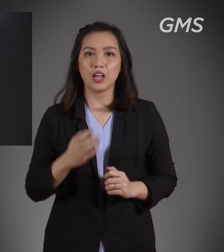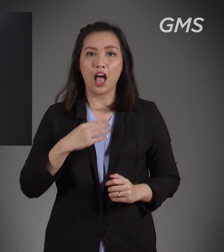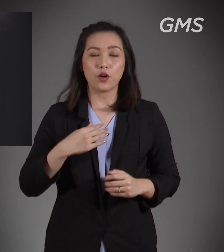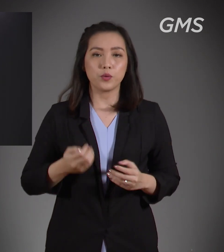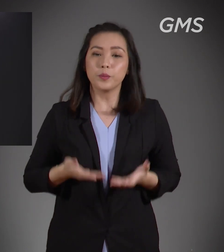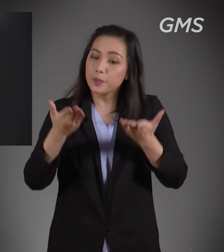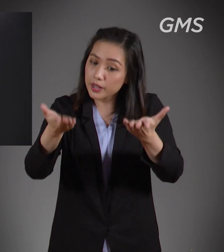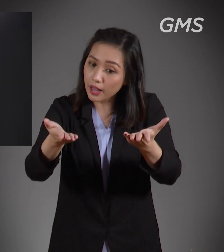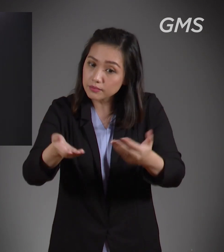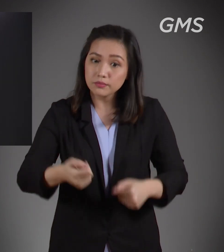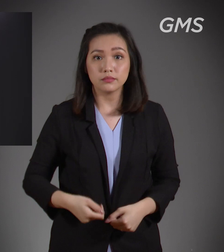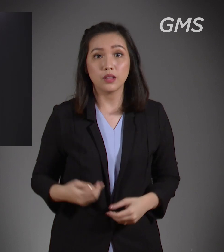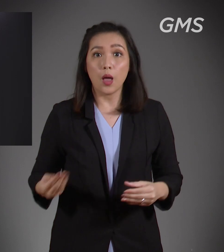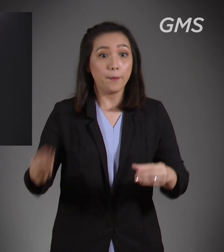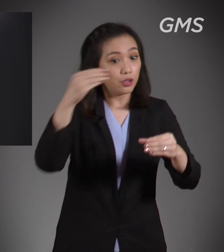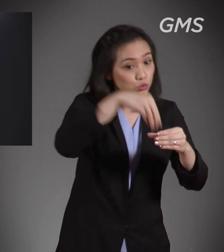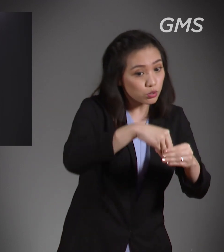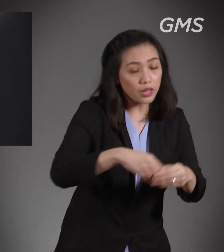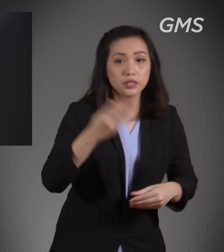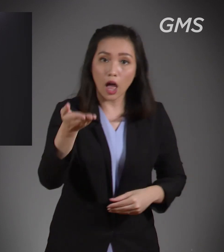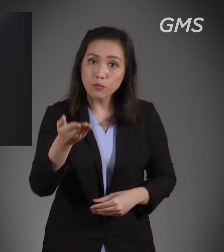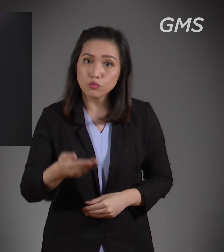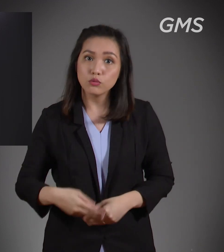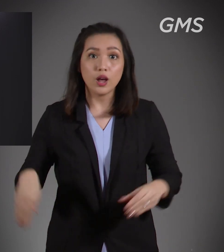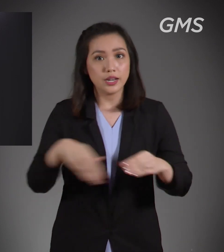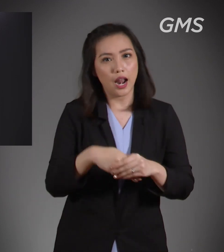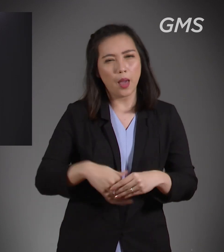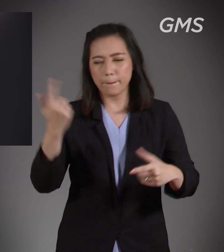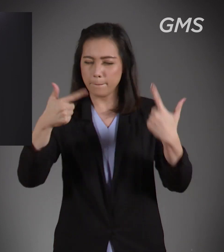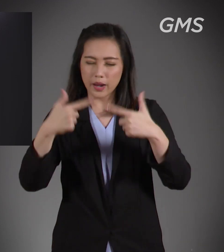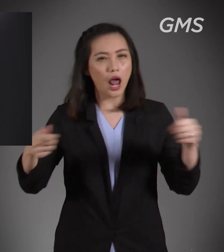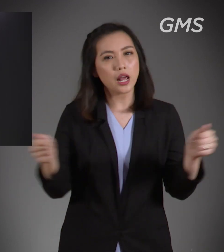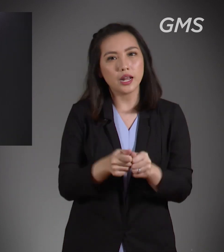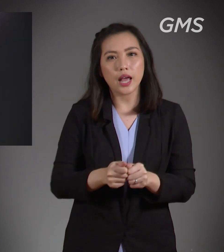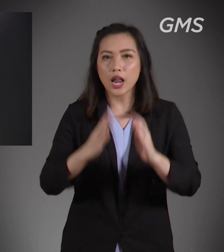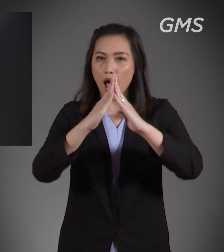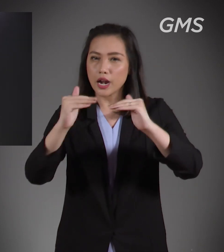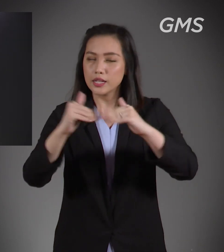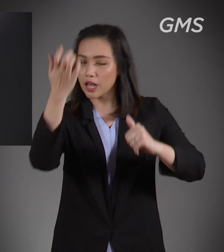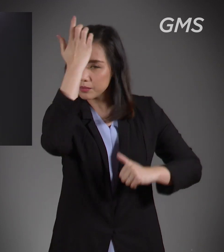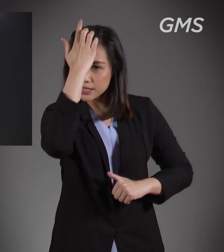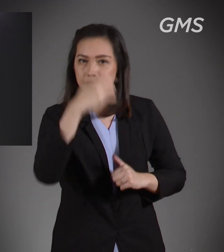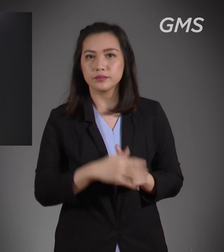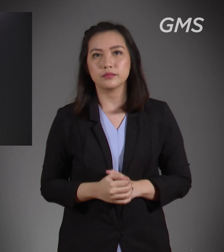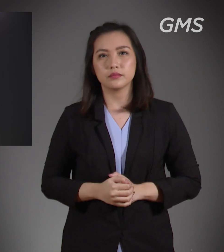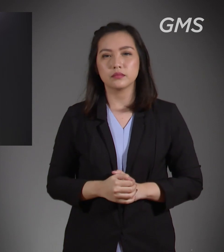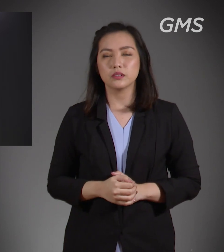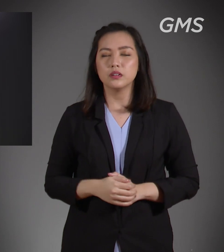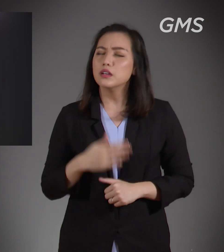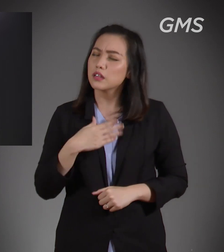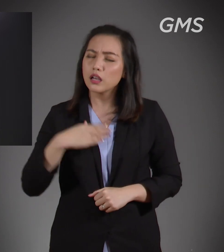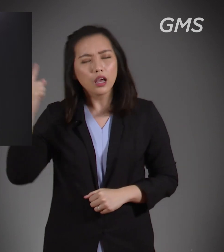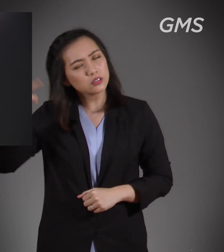kau ke dalam tangan mereka. Wah, ngeri sekali. Itulah sebabnya saya selalu berdoa, Lord don't leave me. Daud